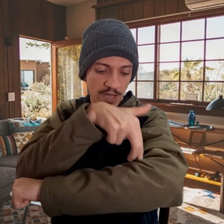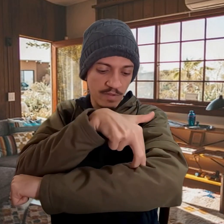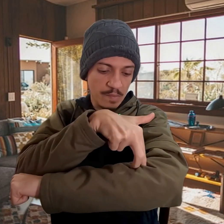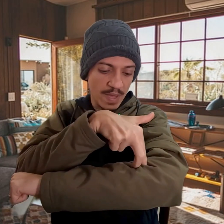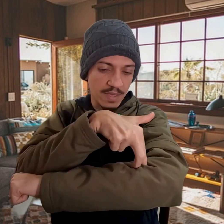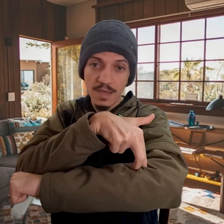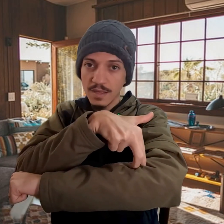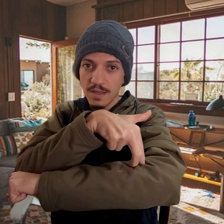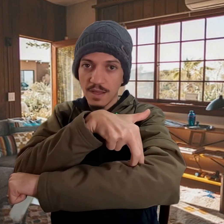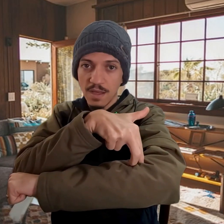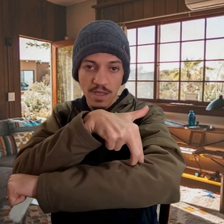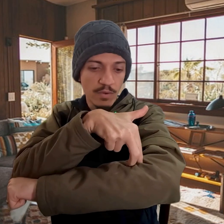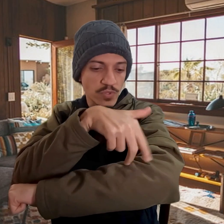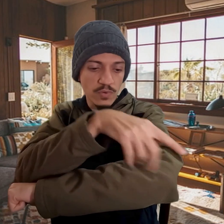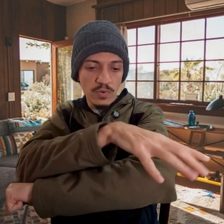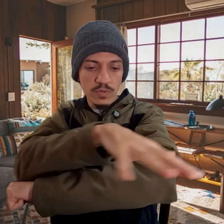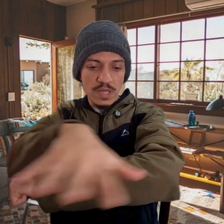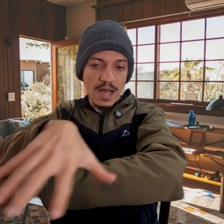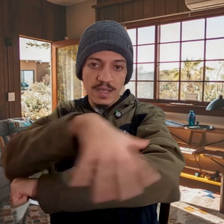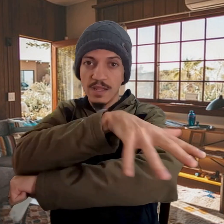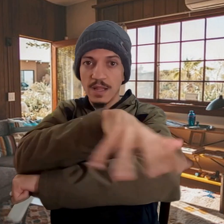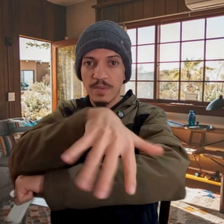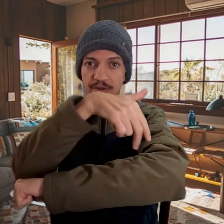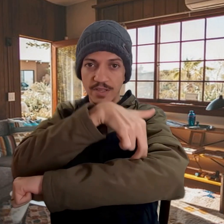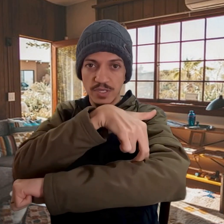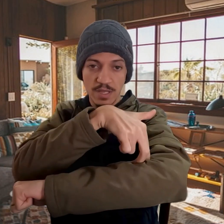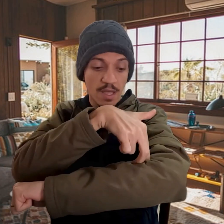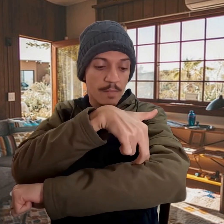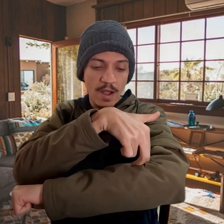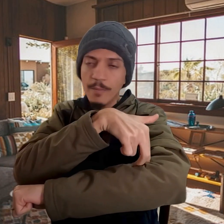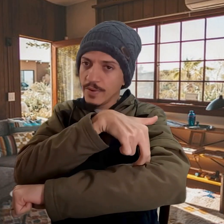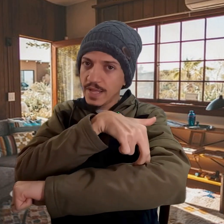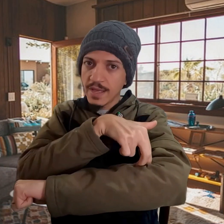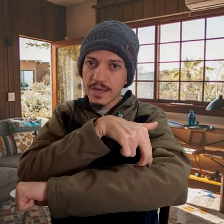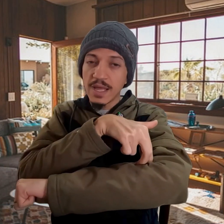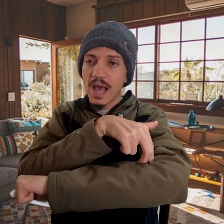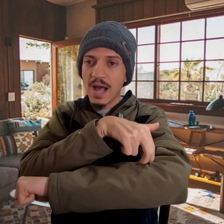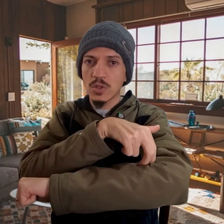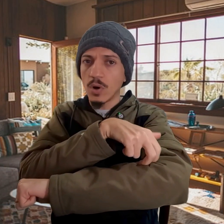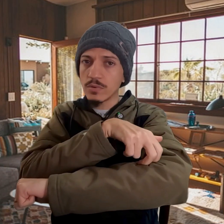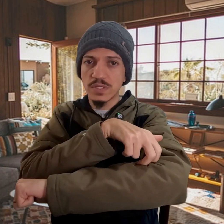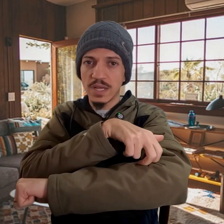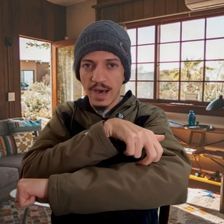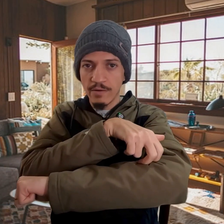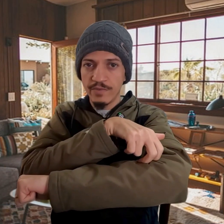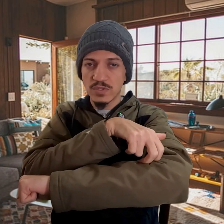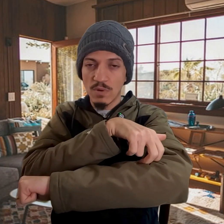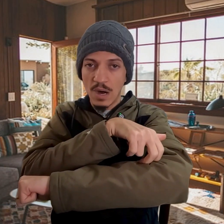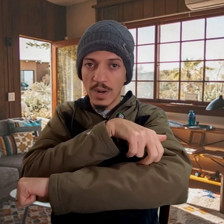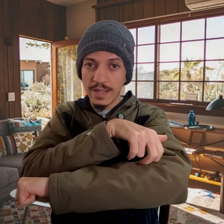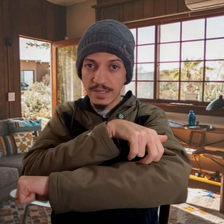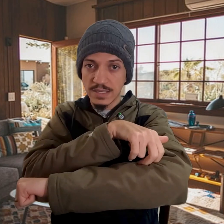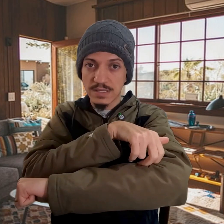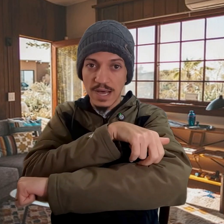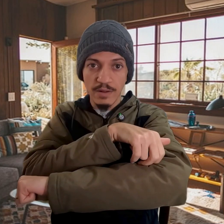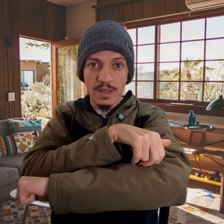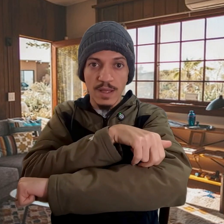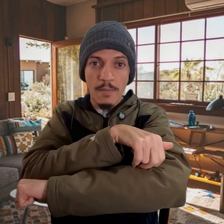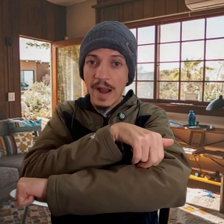pé aqui e os surdos aqui na minha frente. Para eu poder criar todo o cenário visual ali necessário para essa